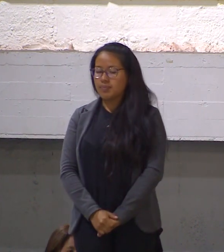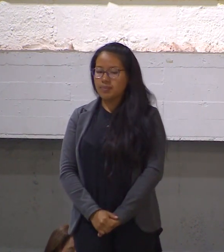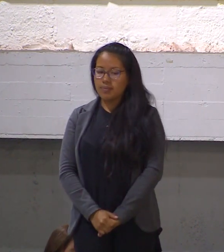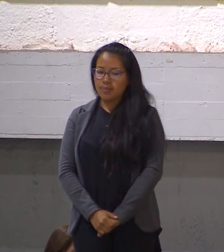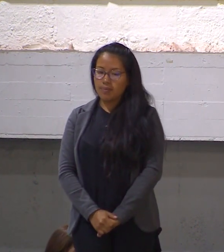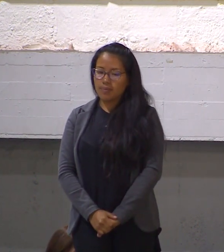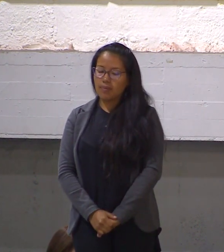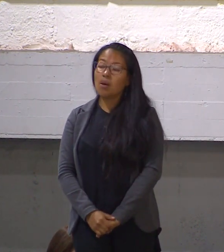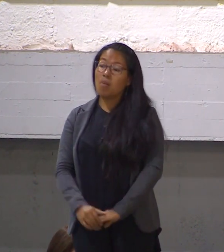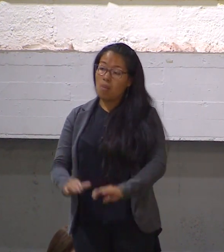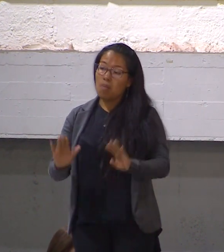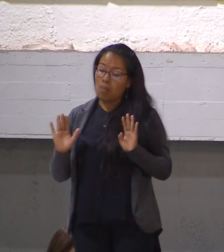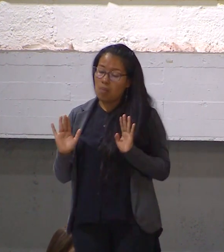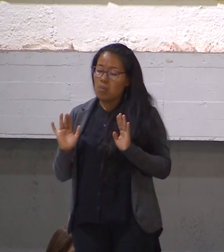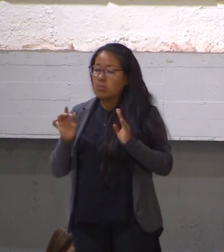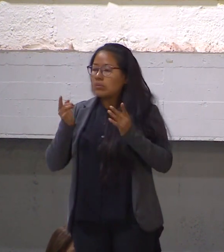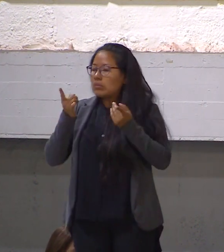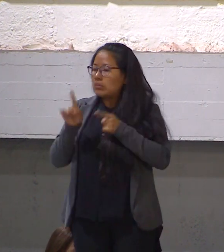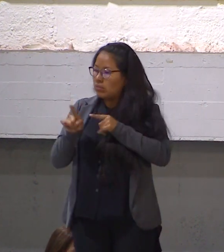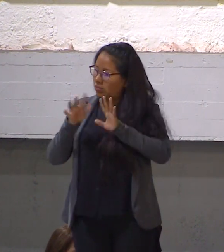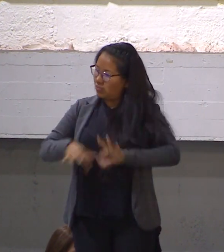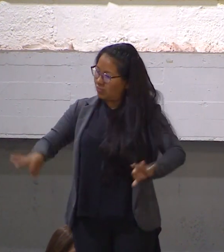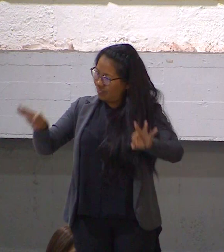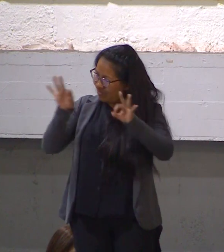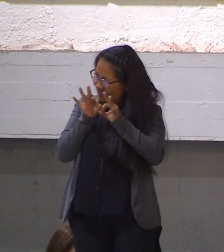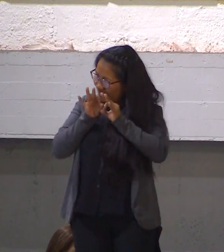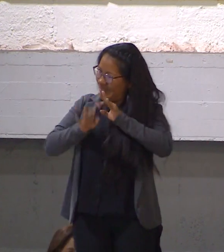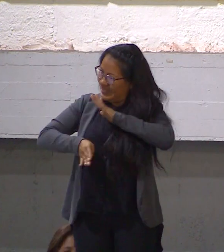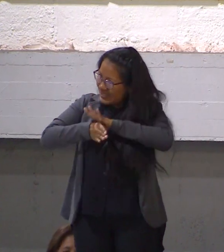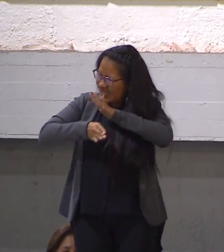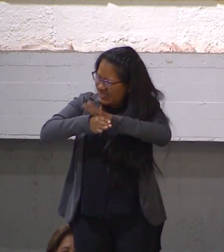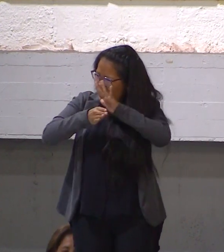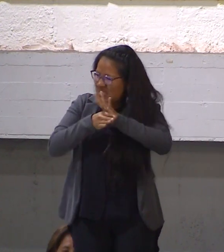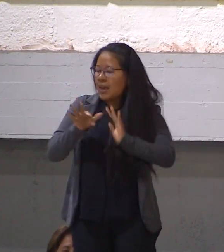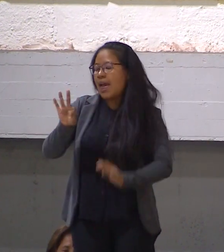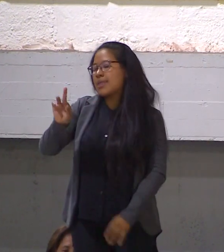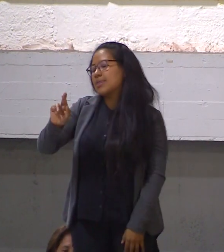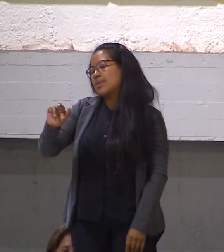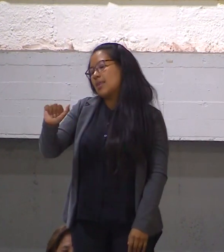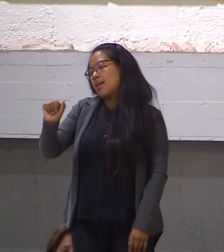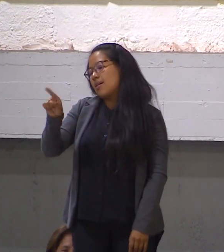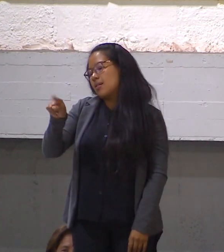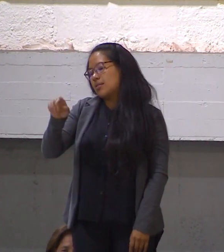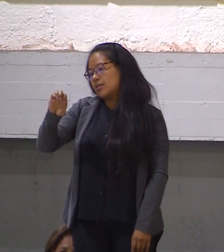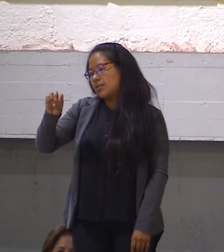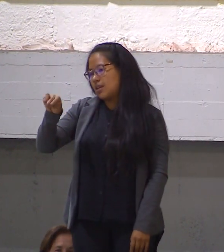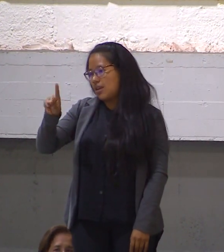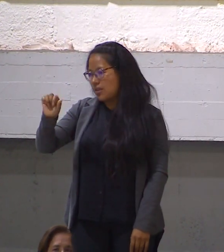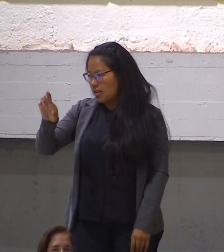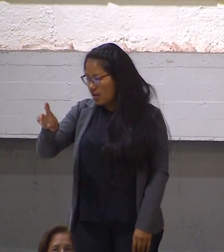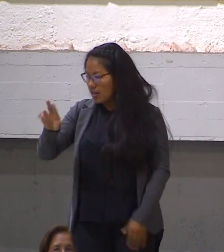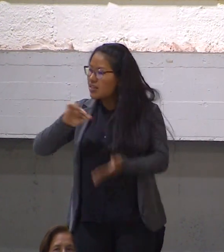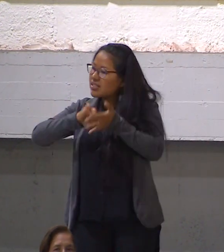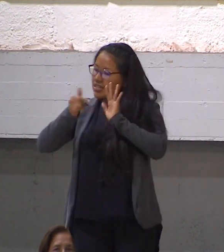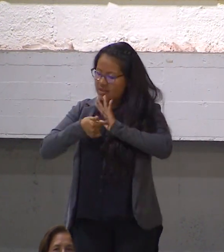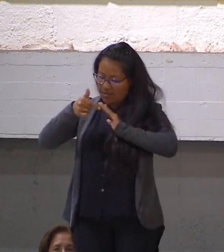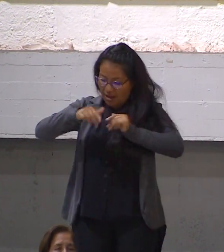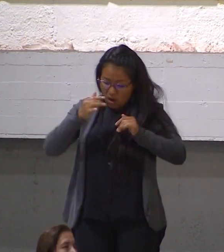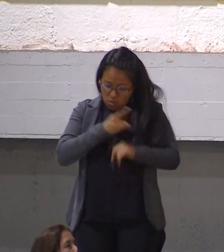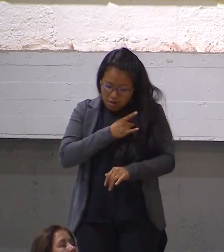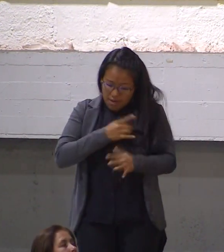y por supuesto trascender trascender que significa salirnos también de la universidad